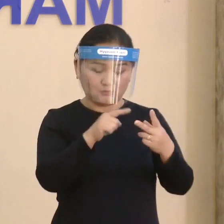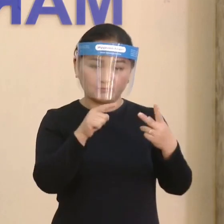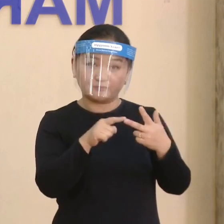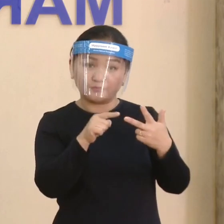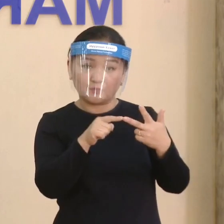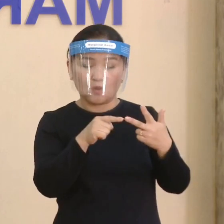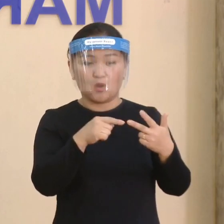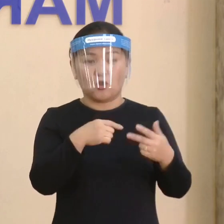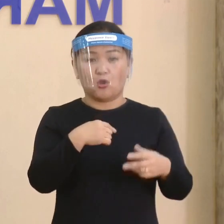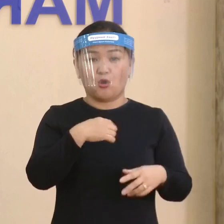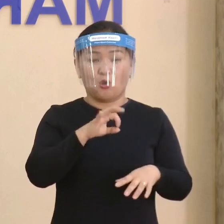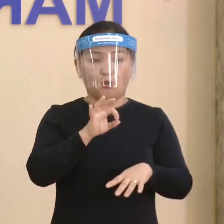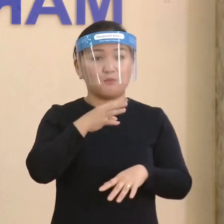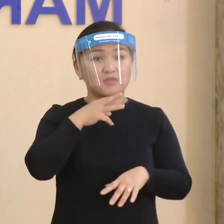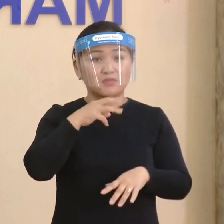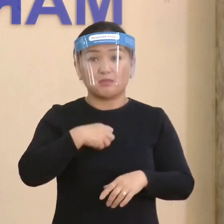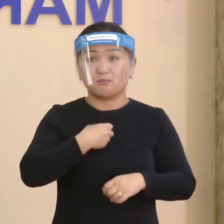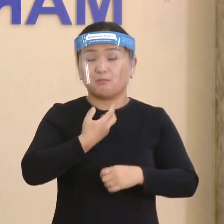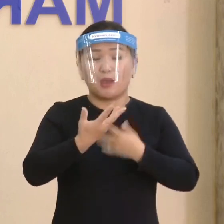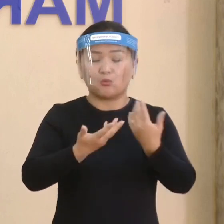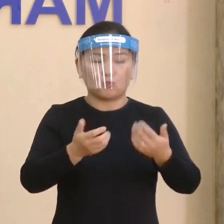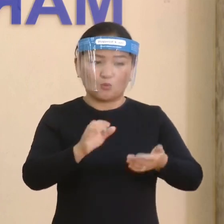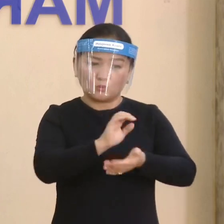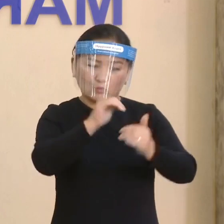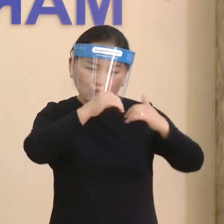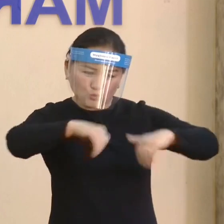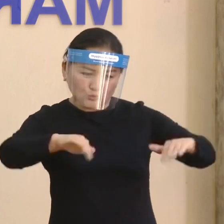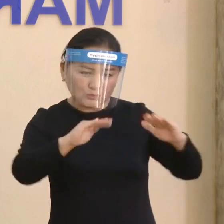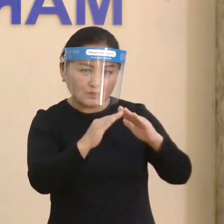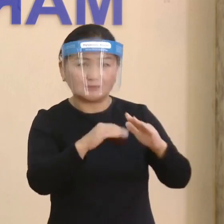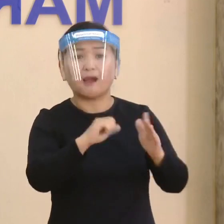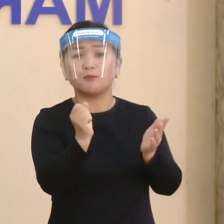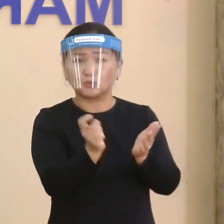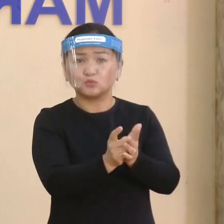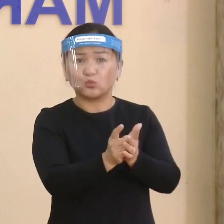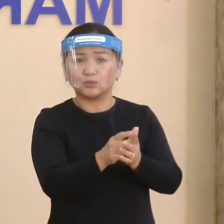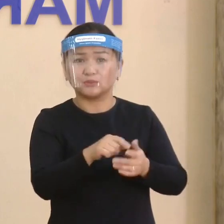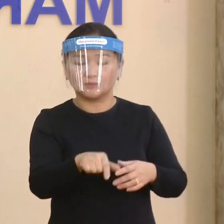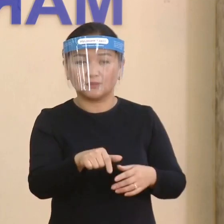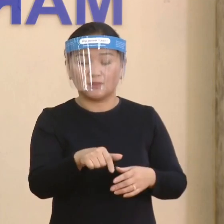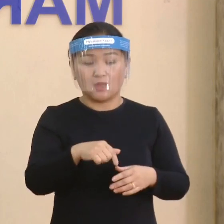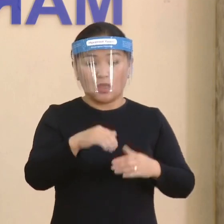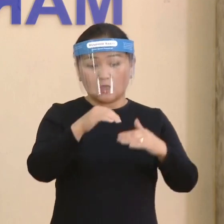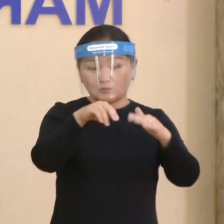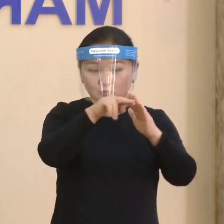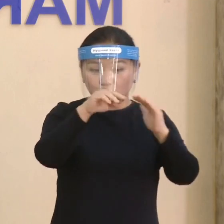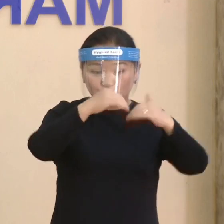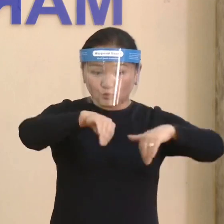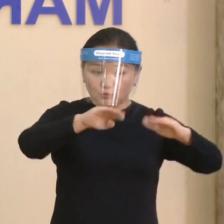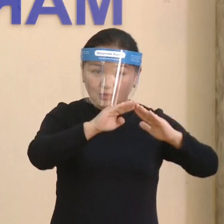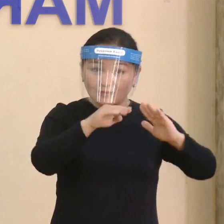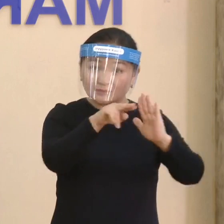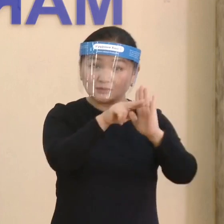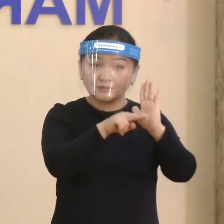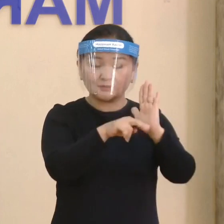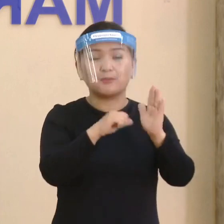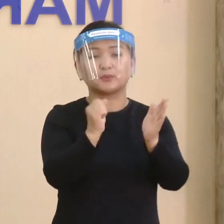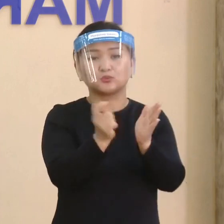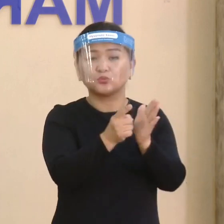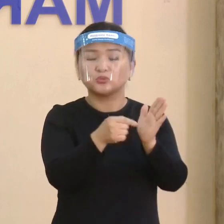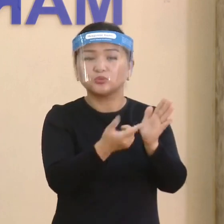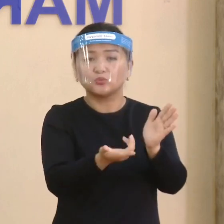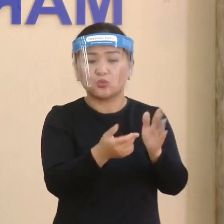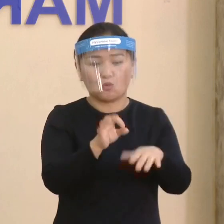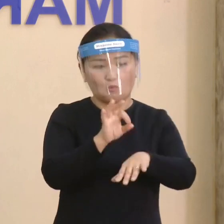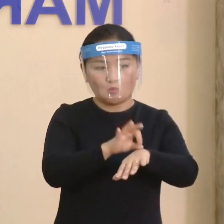тэмдэггүй юм хүмүүсийг бол тусгаарлах арга хэмжээг бол сайтар авах хэрэгтэй. Ер нь тусгаарлалт энэ дэглэм гэдэг бол маш одоо чухал. Энэ өвчний хувьд